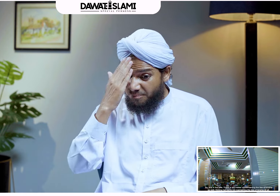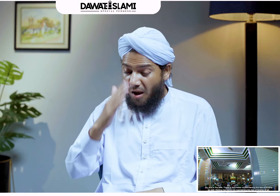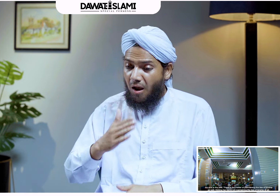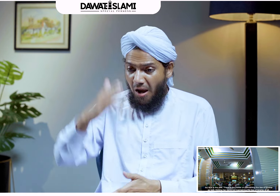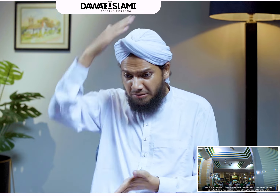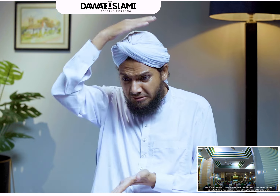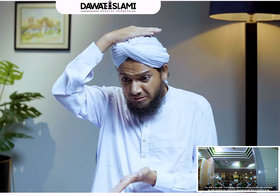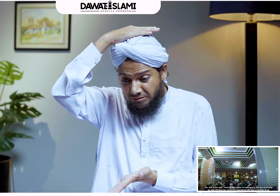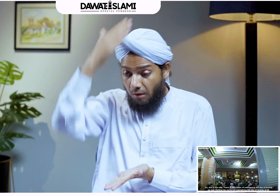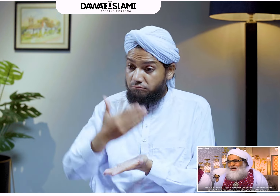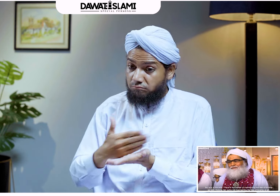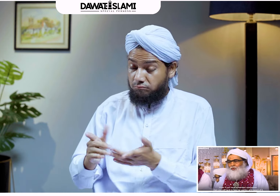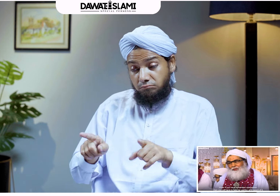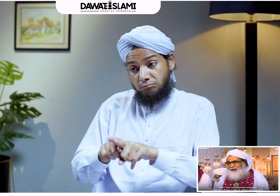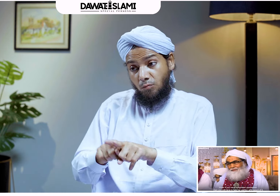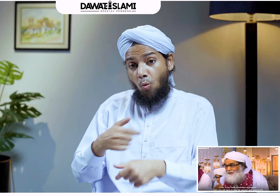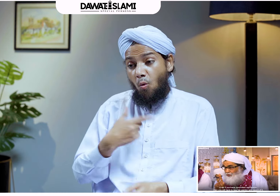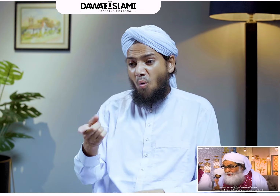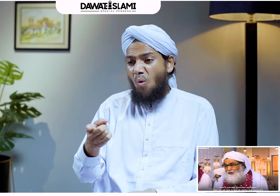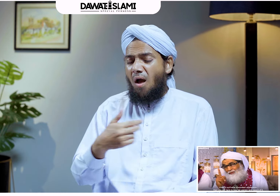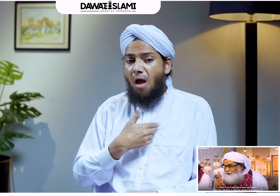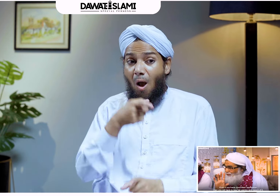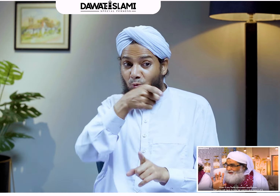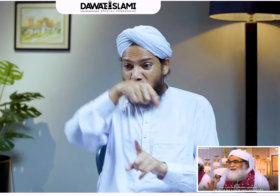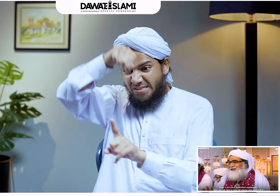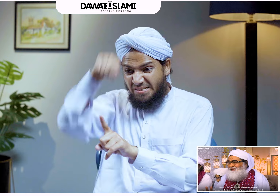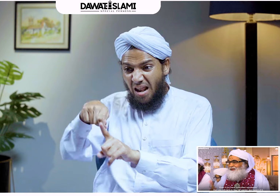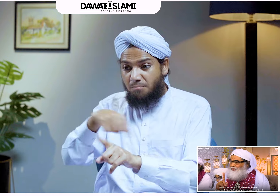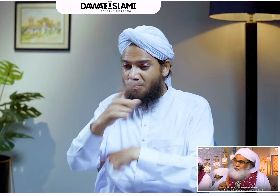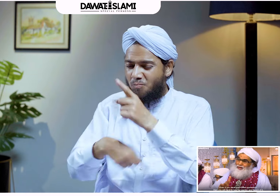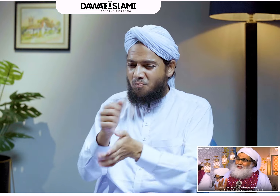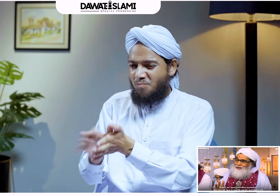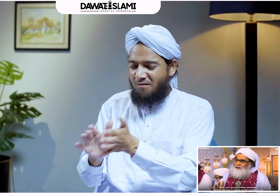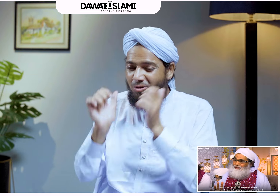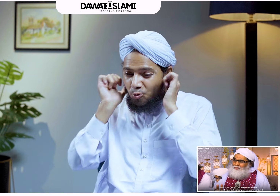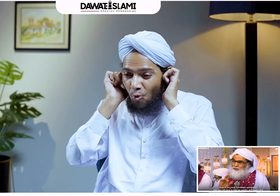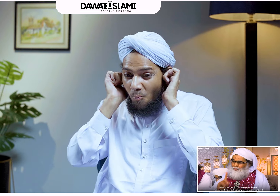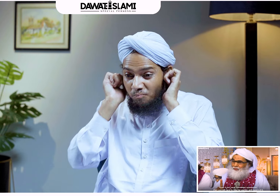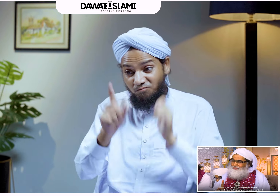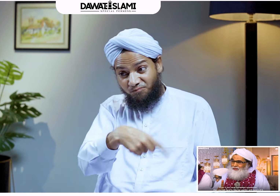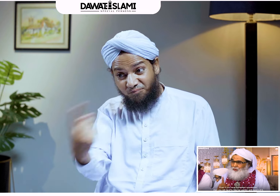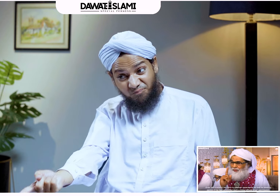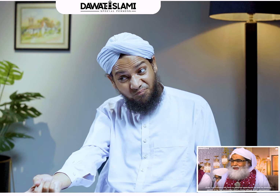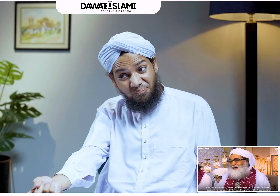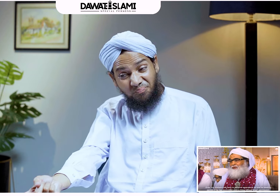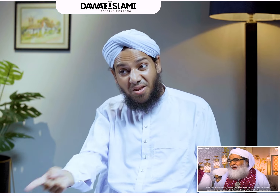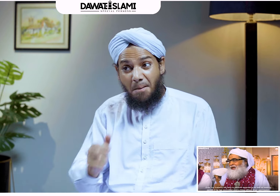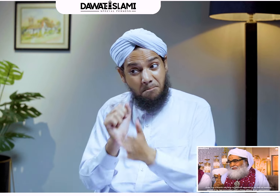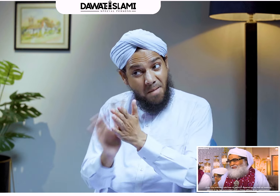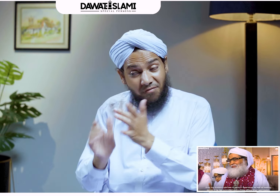کرنا یہ کوئی صلہ رحمی نہیں ہے. آپ کو بھی اگر آپ نے ظلم کیا تو معافی تو مانگنی پڑے گی, اور توبہ کرنا ہوگا. شوہر کو بھی توبہ بھی کرنی ہوگی, معافی